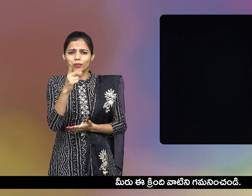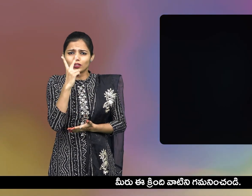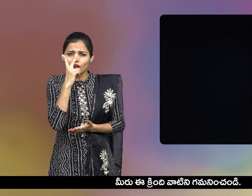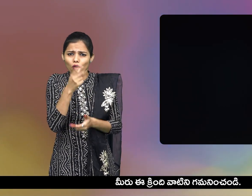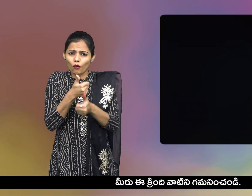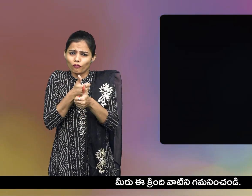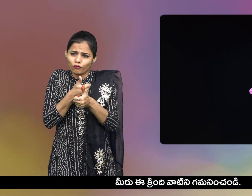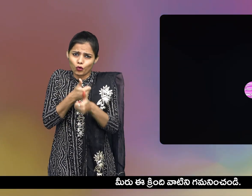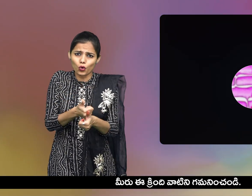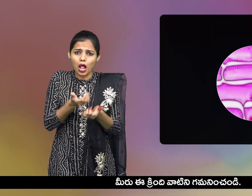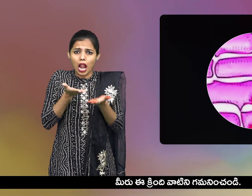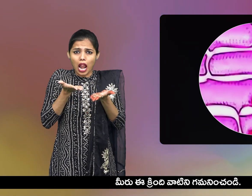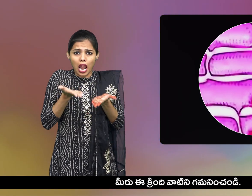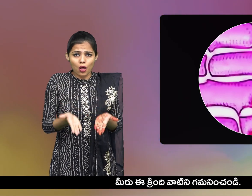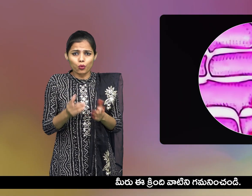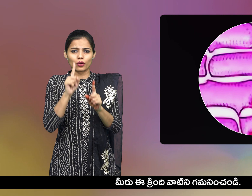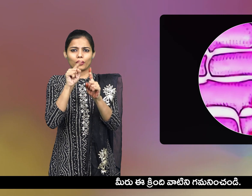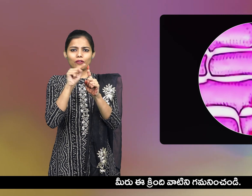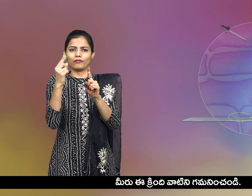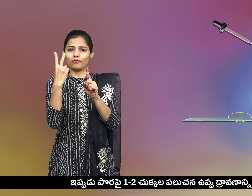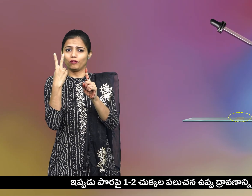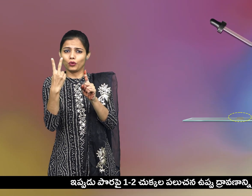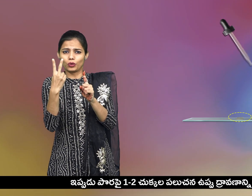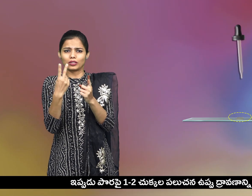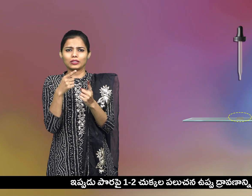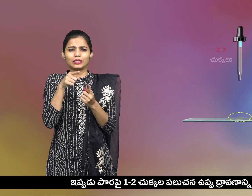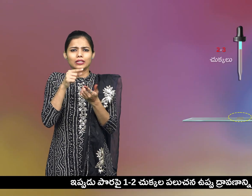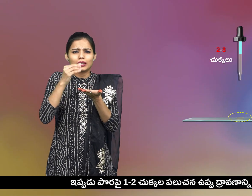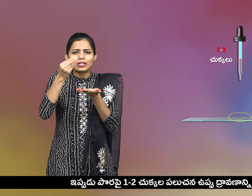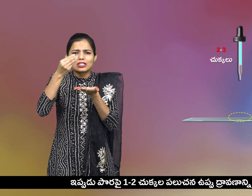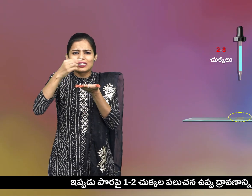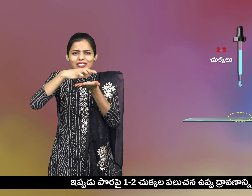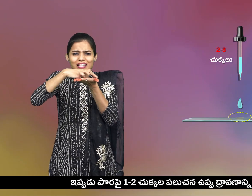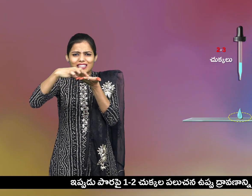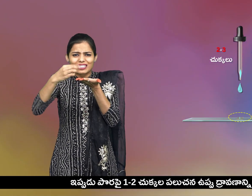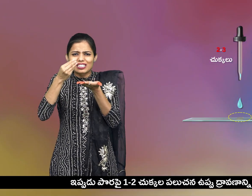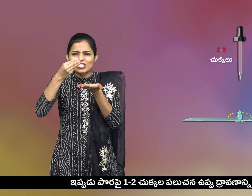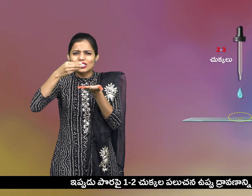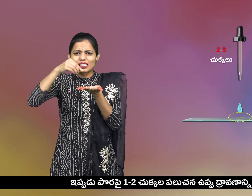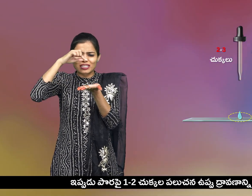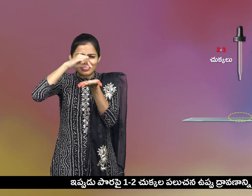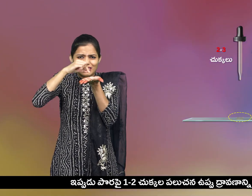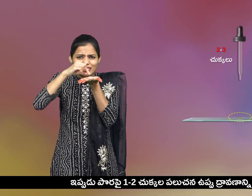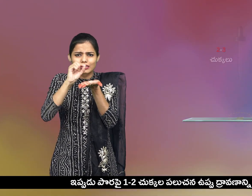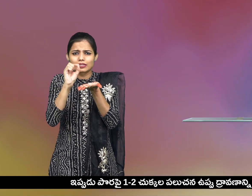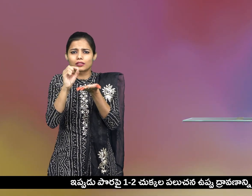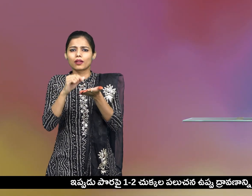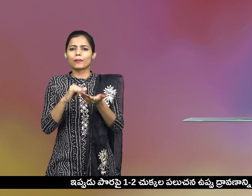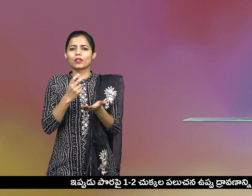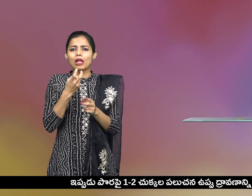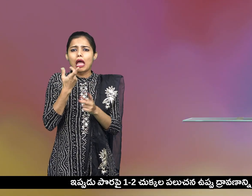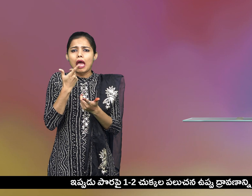మీరు ఈ క్రింది వాటిని గమనించండి. ఇప్పుడు పొరపై 1-2 చుక్కల పలచన ఉప్పు ద్రవాన్ని